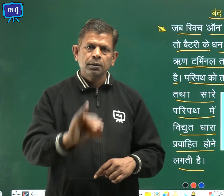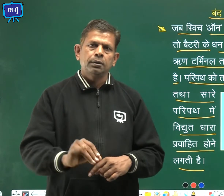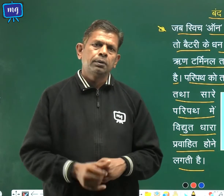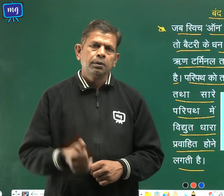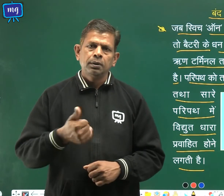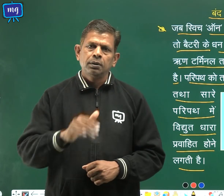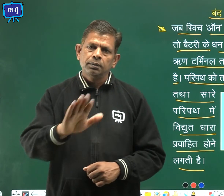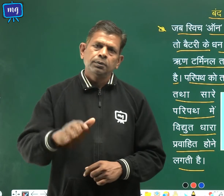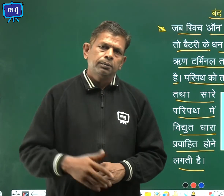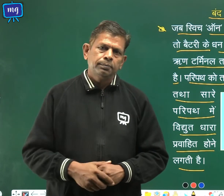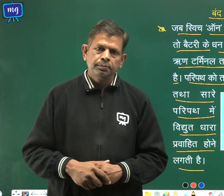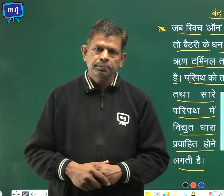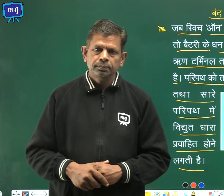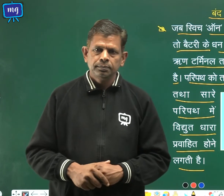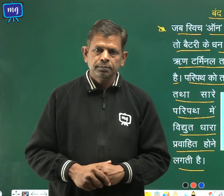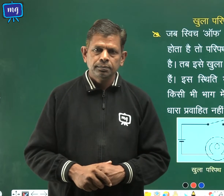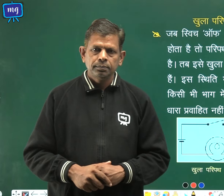ठीक है बच्चों।